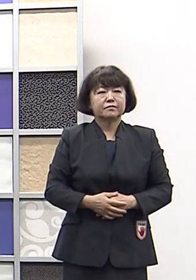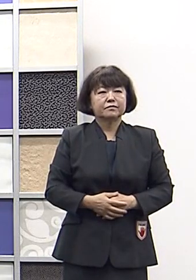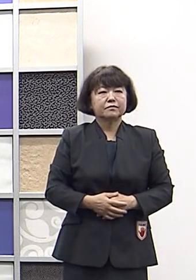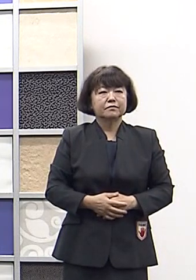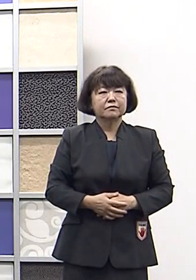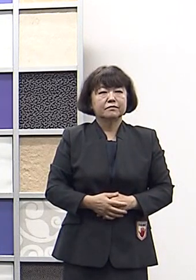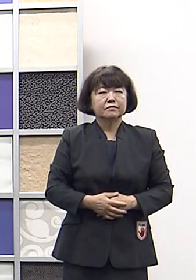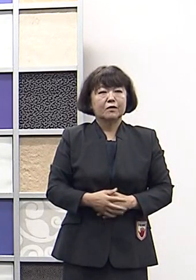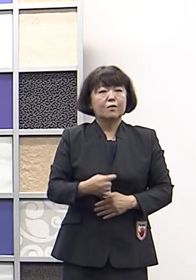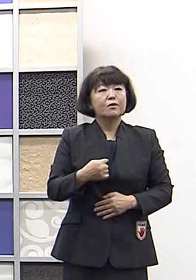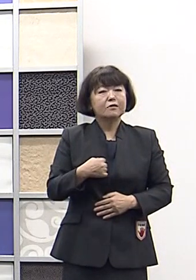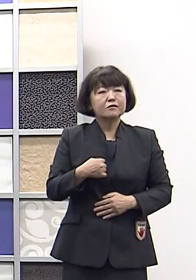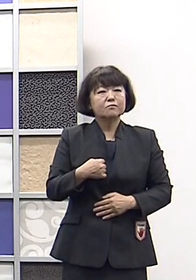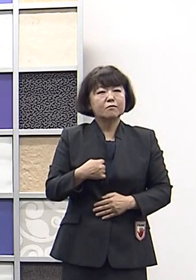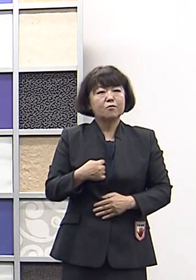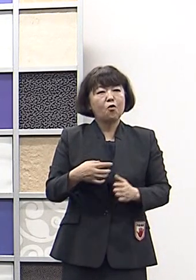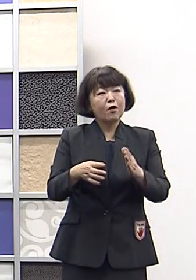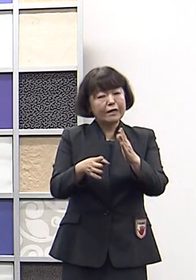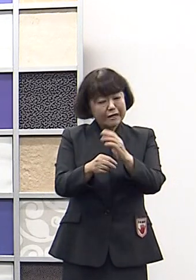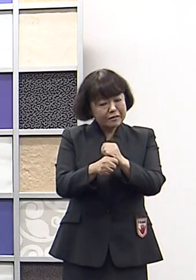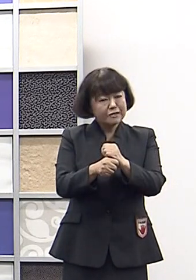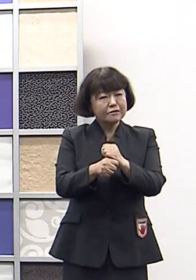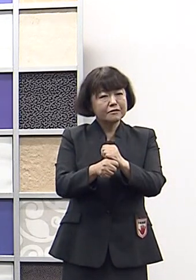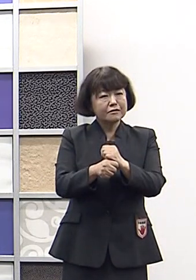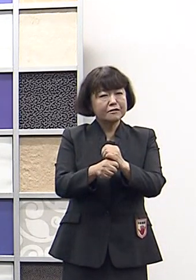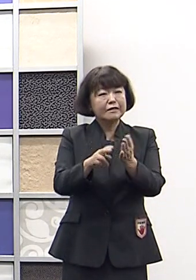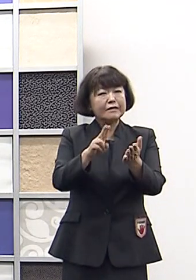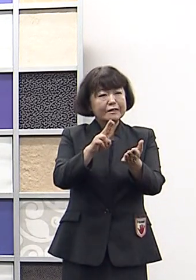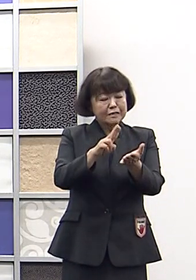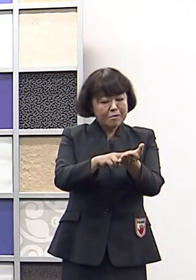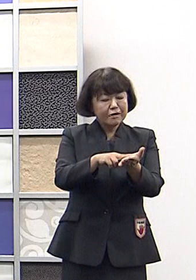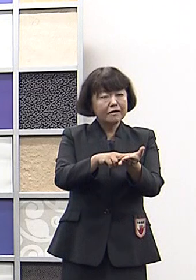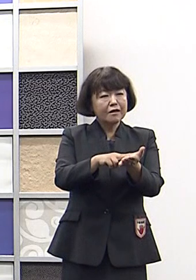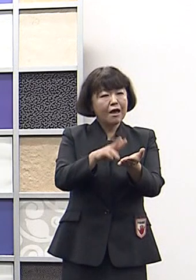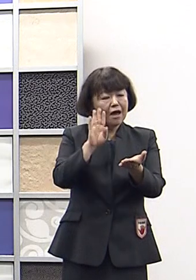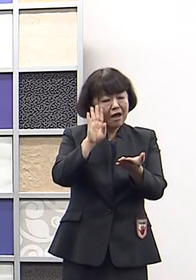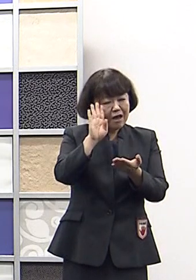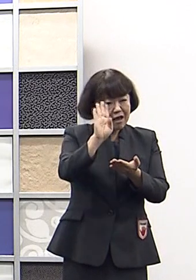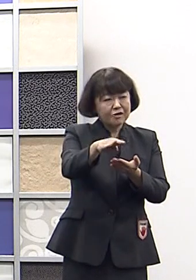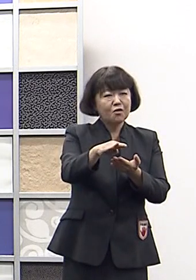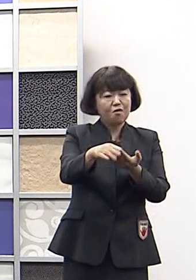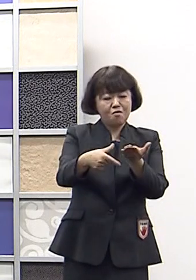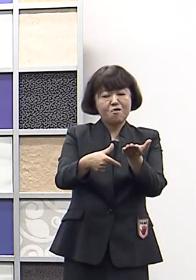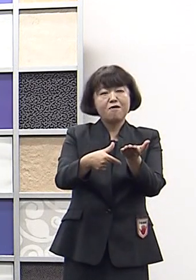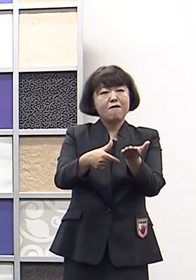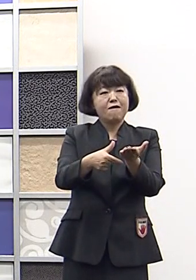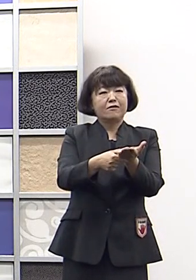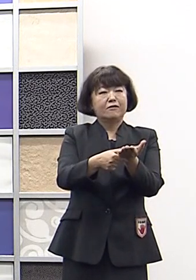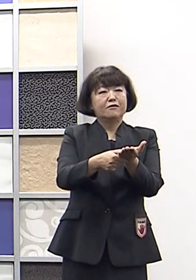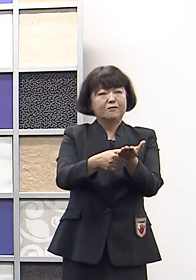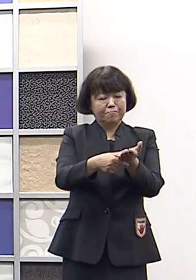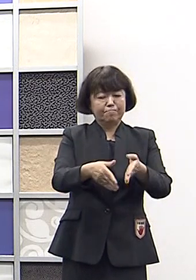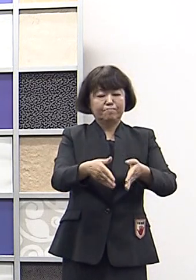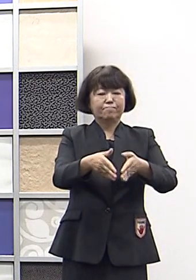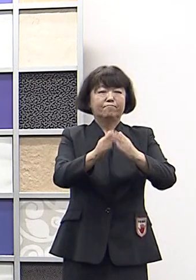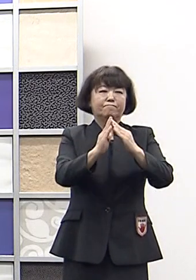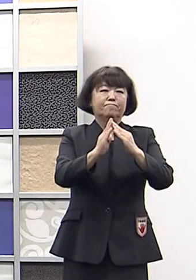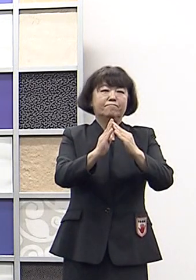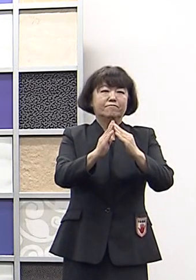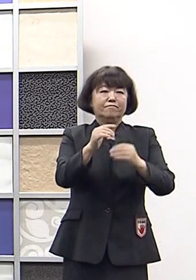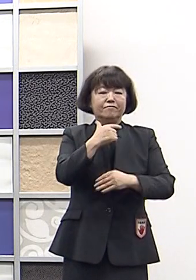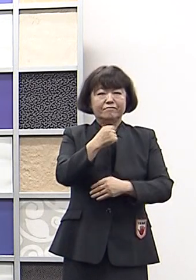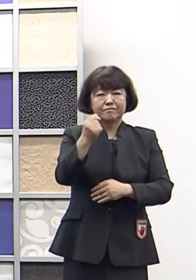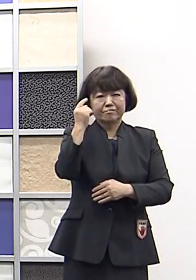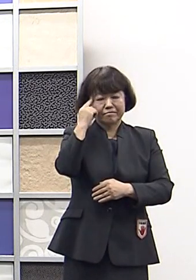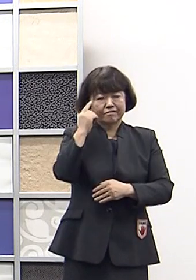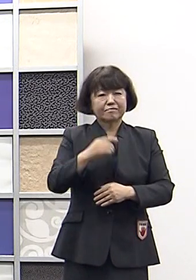駅の開通のめどが立ったら、そこから逆算して、そこに、間に合うように駅舎を作るべきだと思ってます